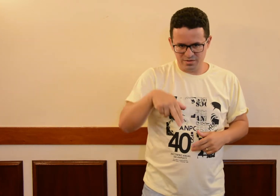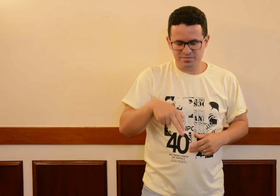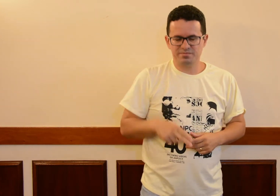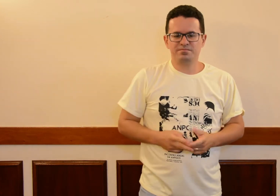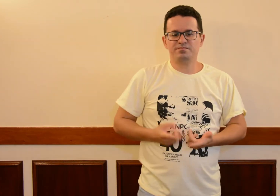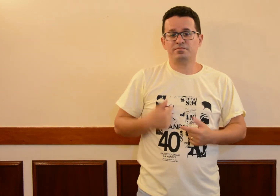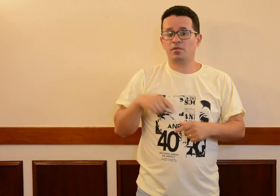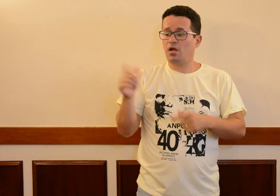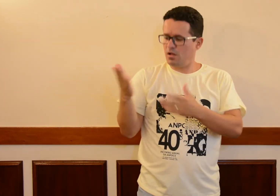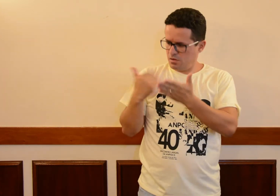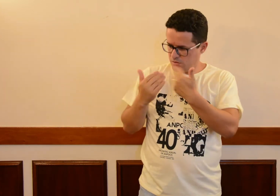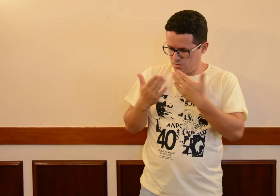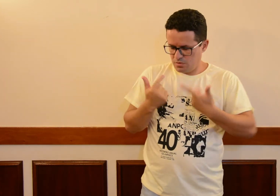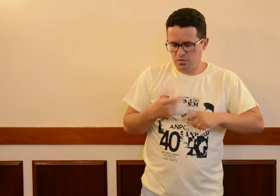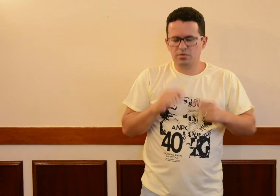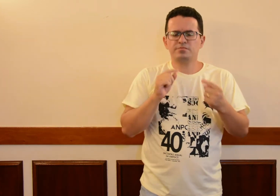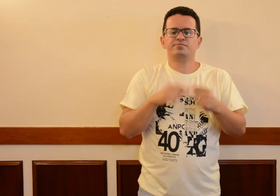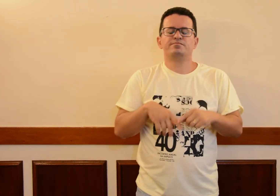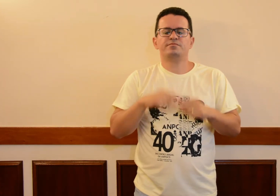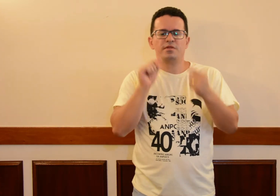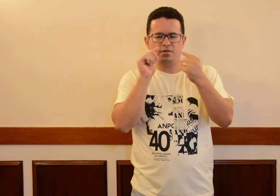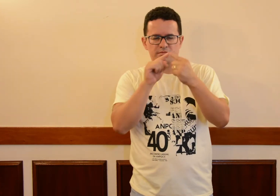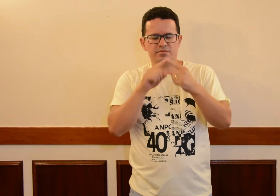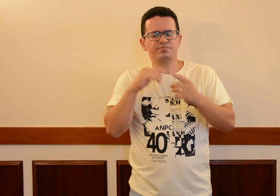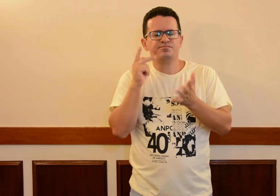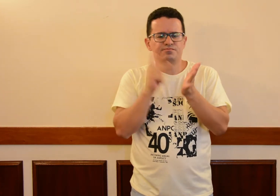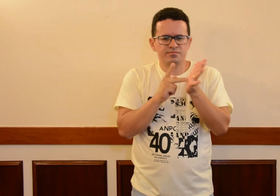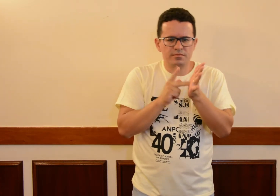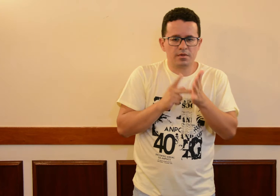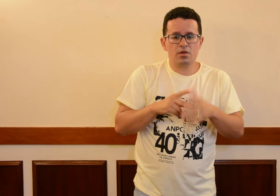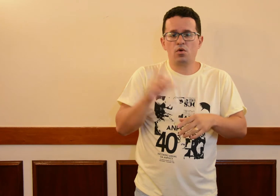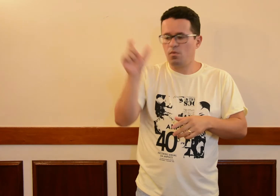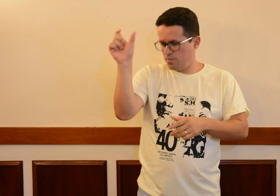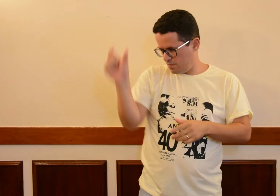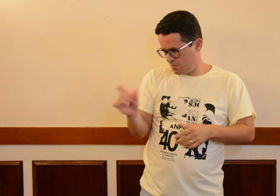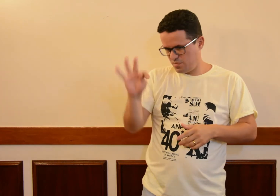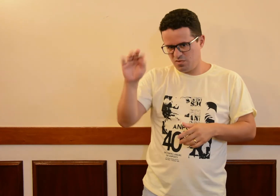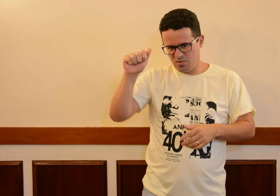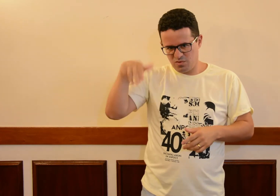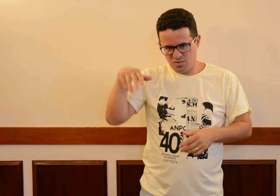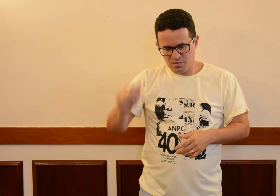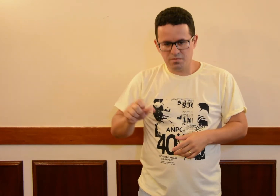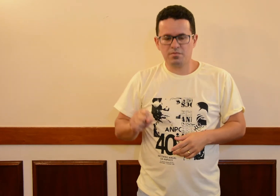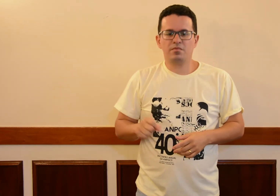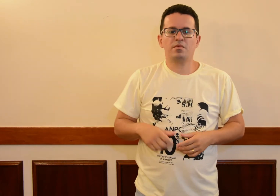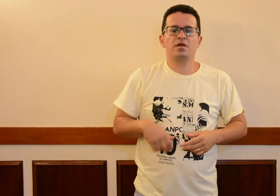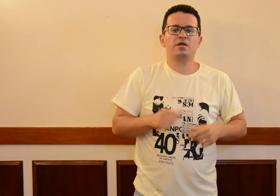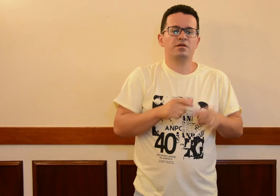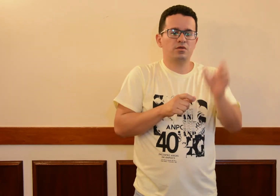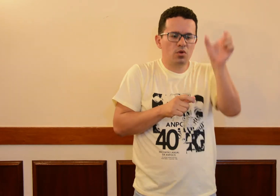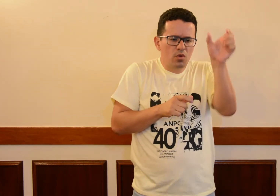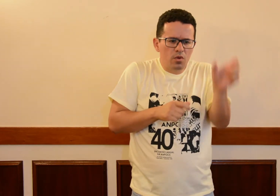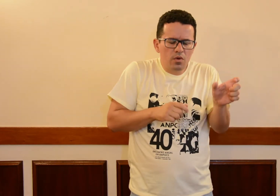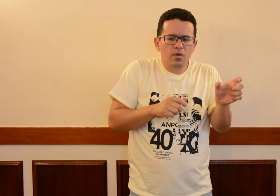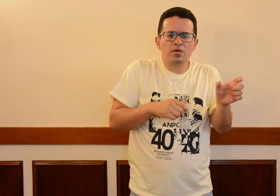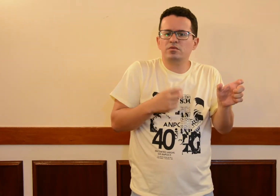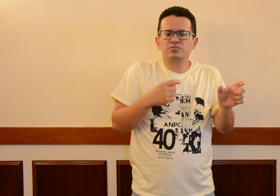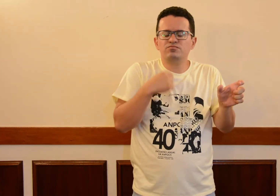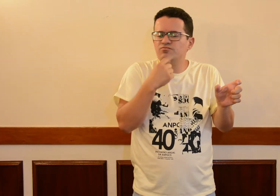Nessa conversa, ficava evidente para mim que, para Tomás, a categoria autismo não era capaz de classificá-lo. Ele entendia